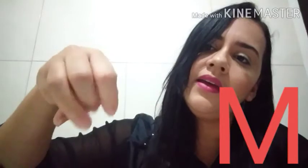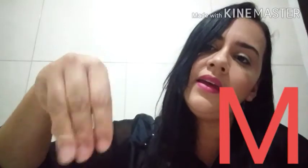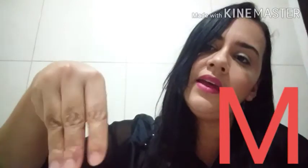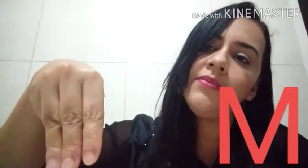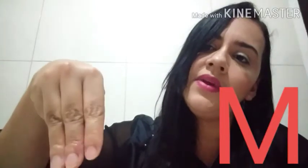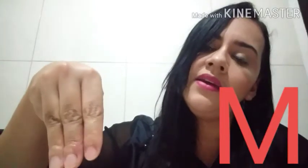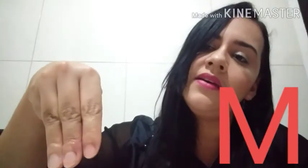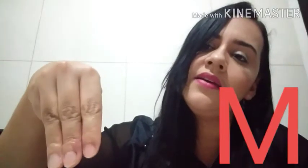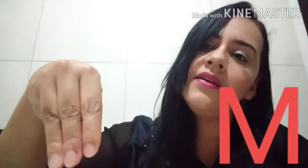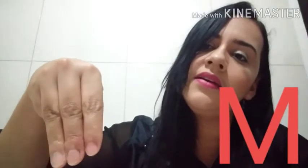M,